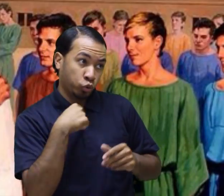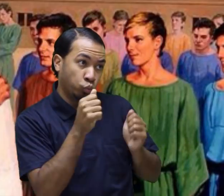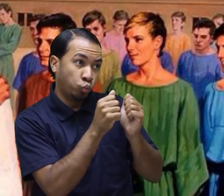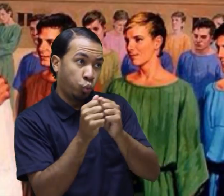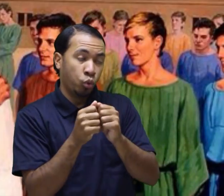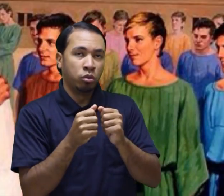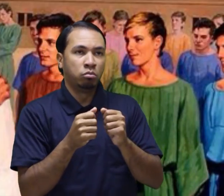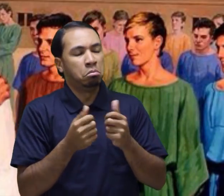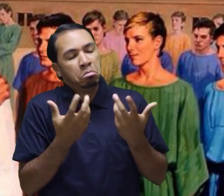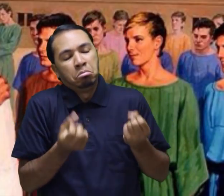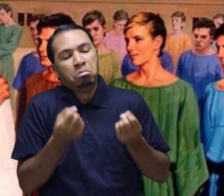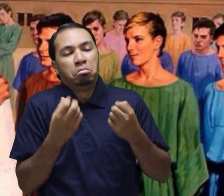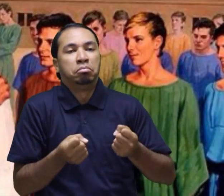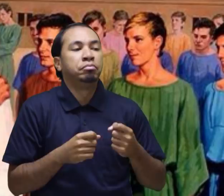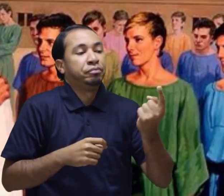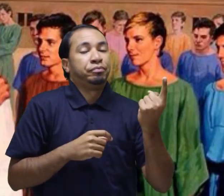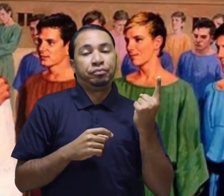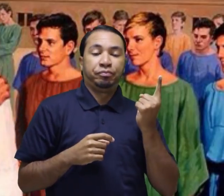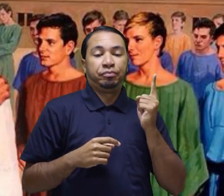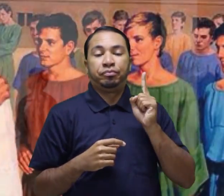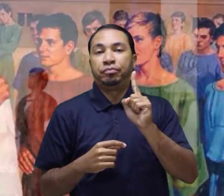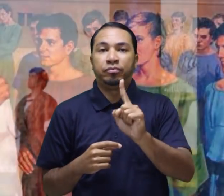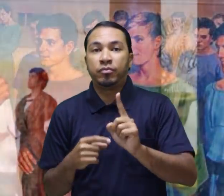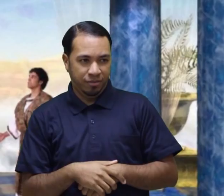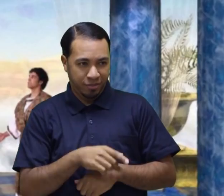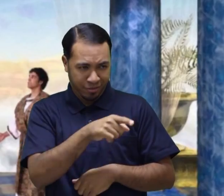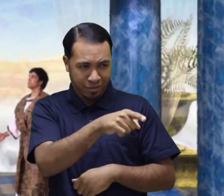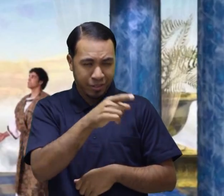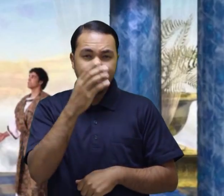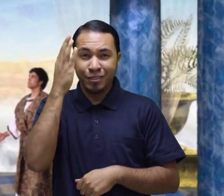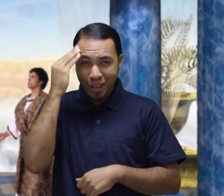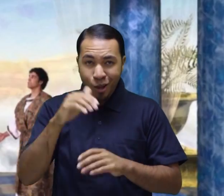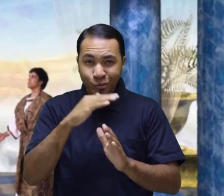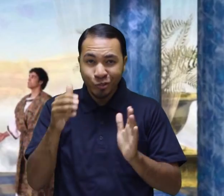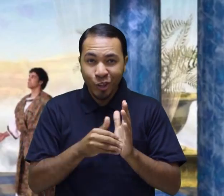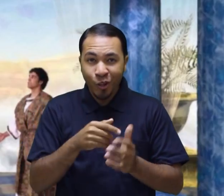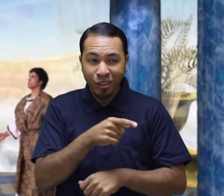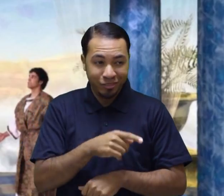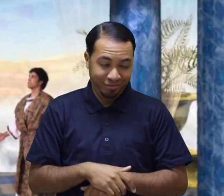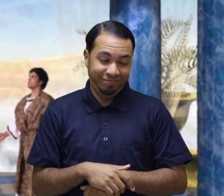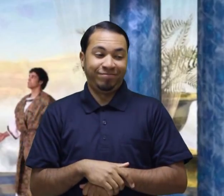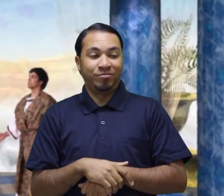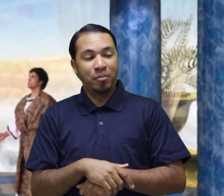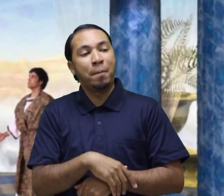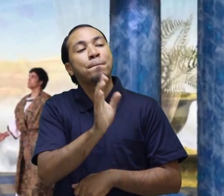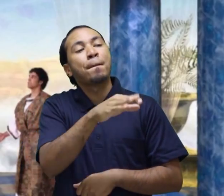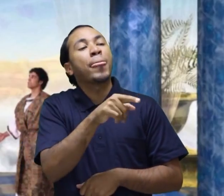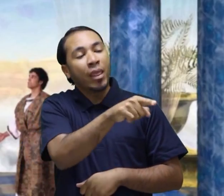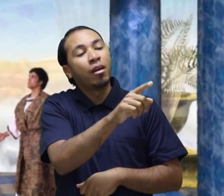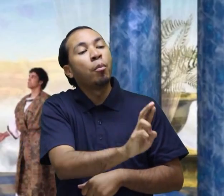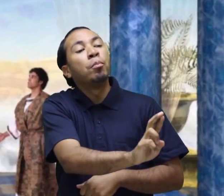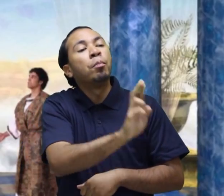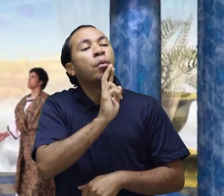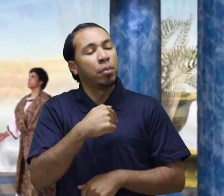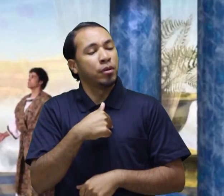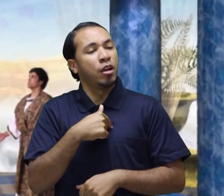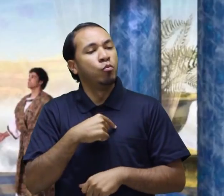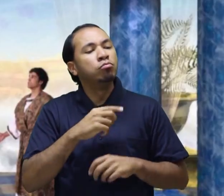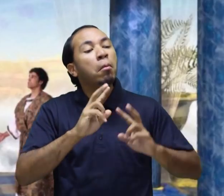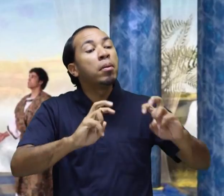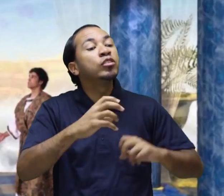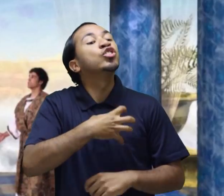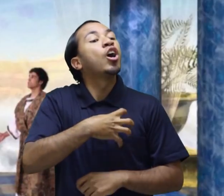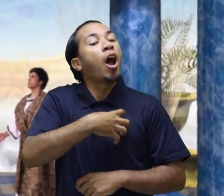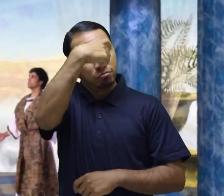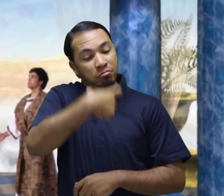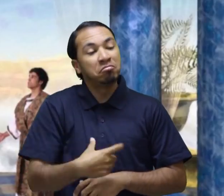Assim, Daniel acompanhou os empregados do rei até a sala do trono. Quando chegou lá, o rei perguntou se